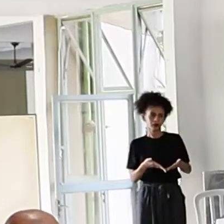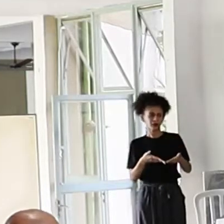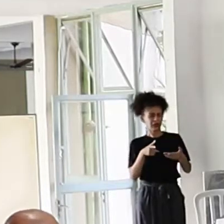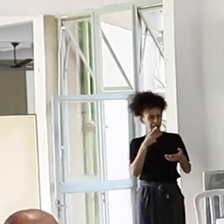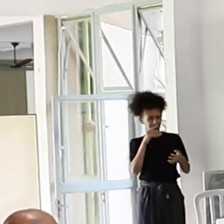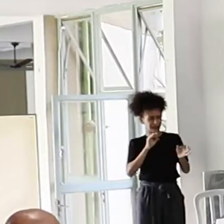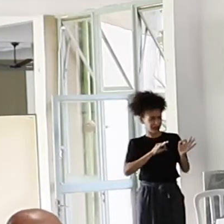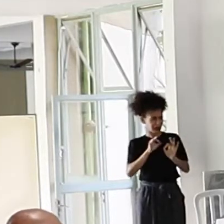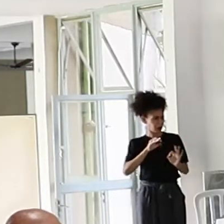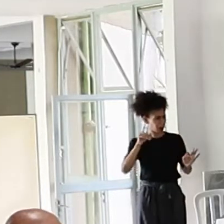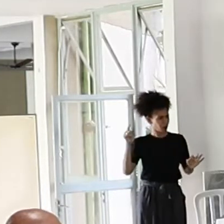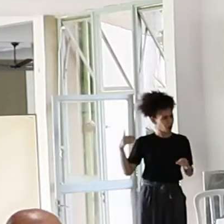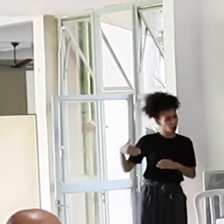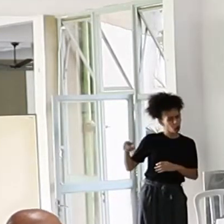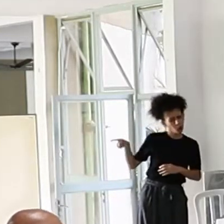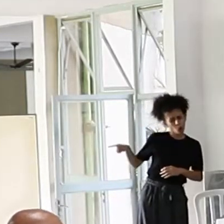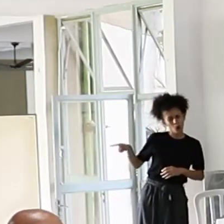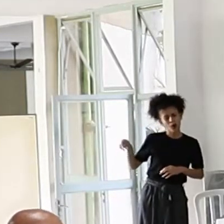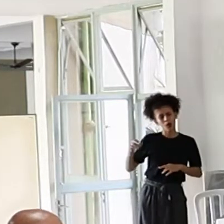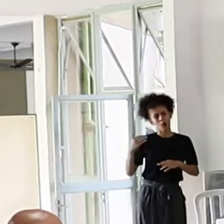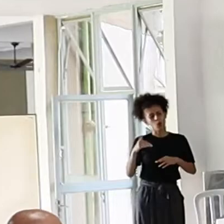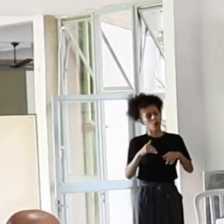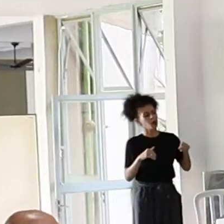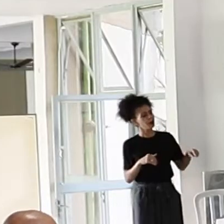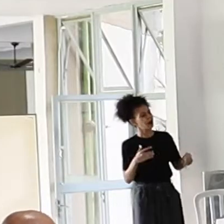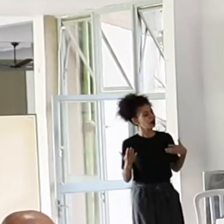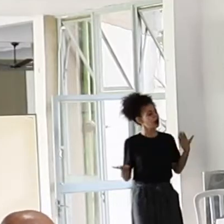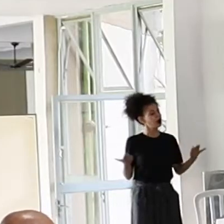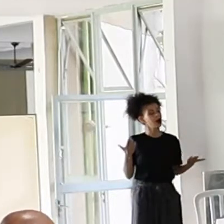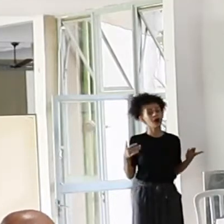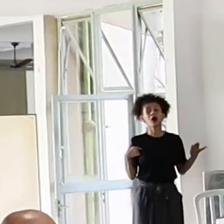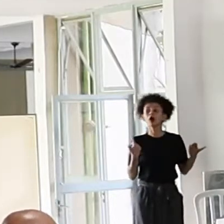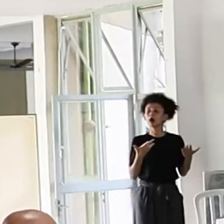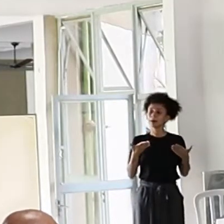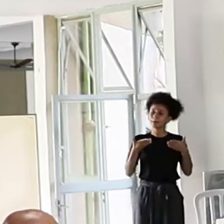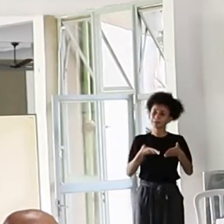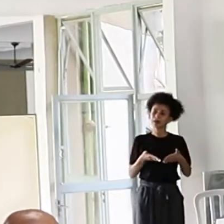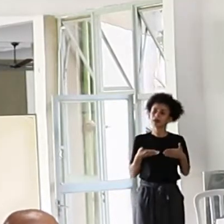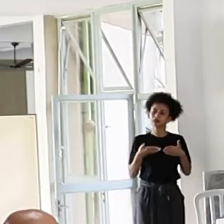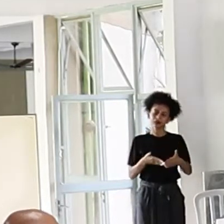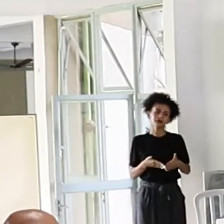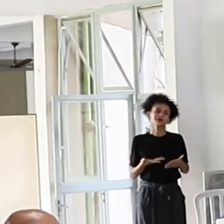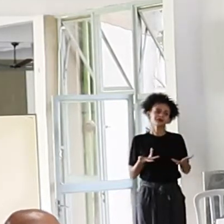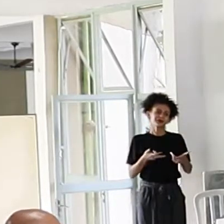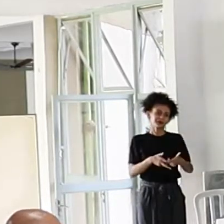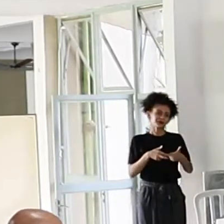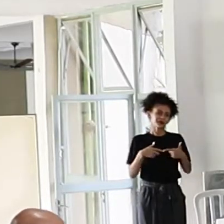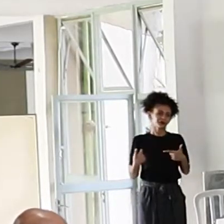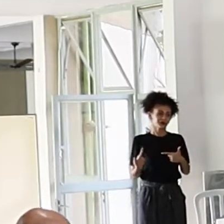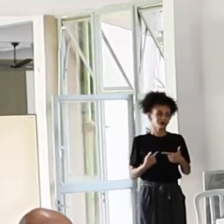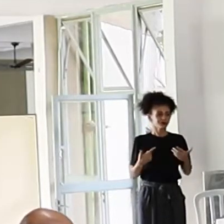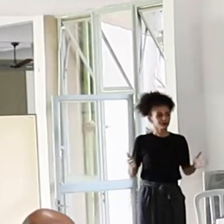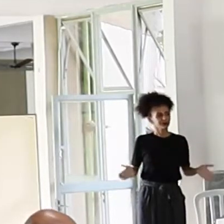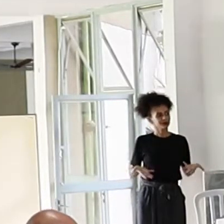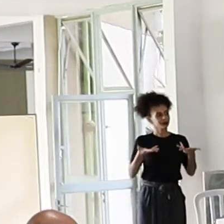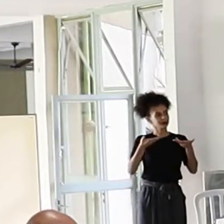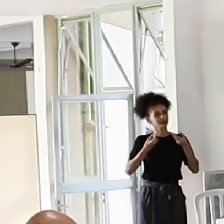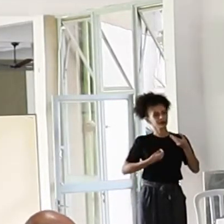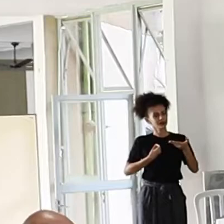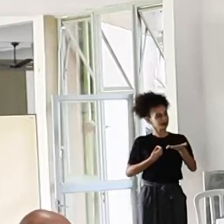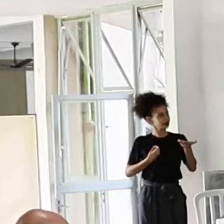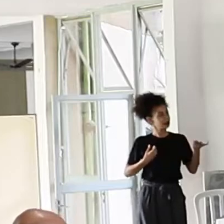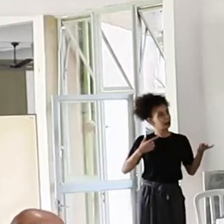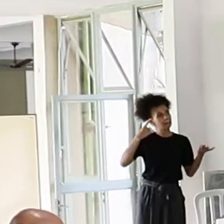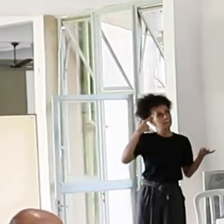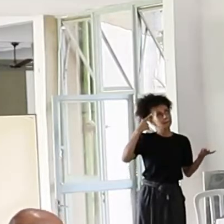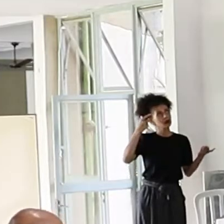Será se tem que arrumar que aquilo aquela rua ali ou tem que arrumar isso aqui a gente quer participação e é por isso que a gente se motiva tipo